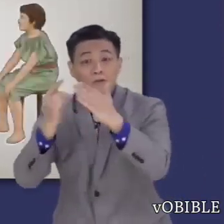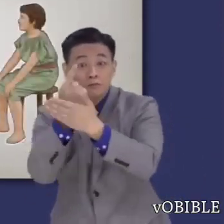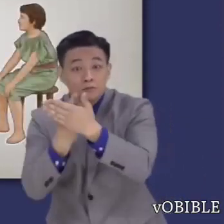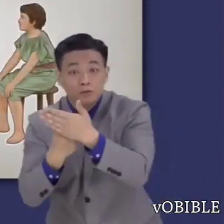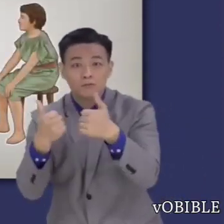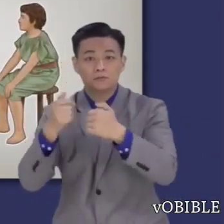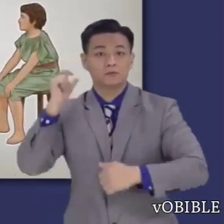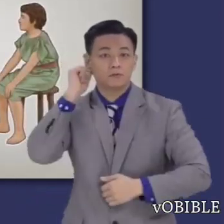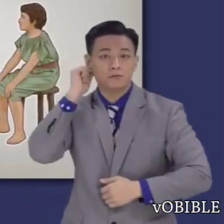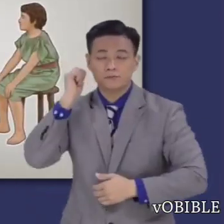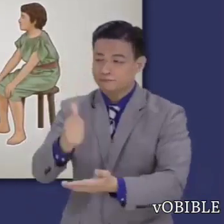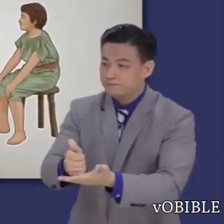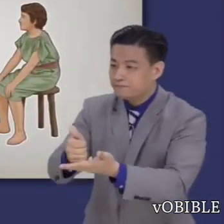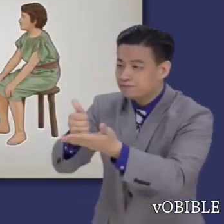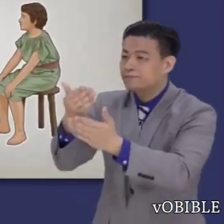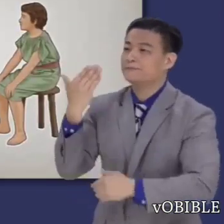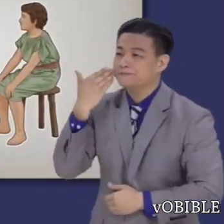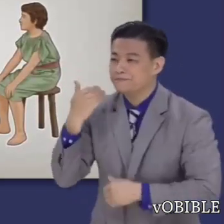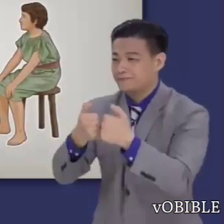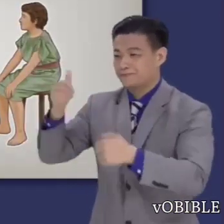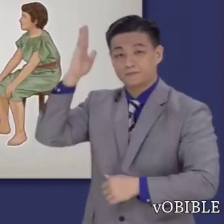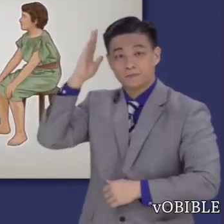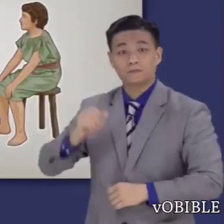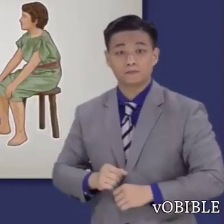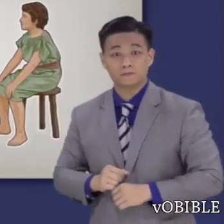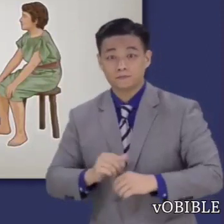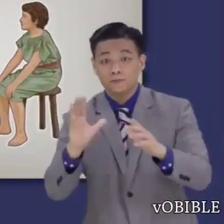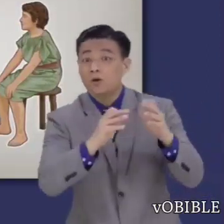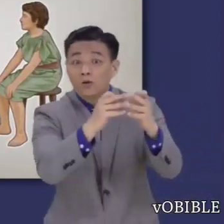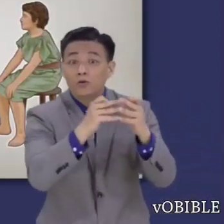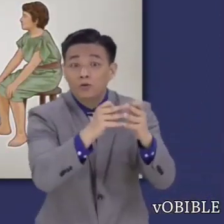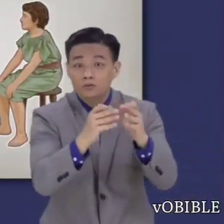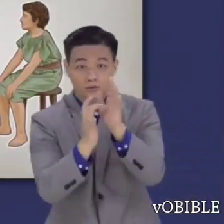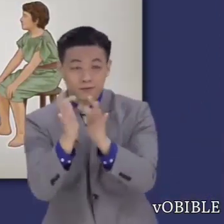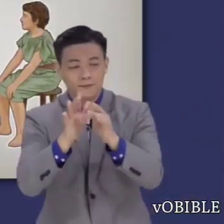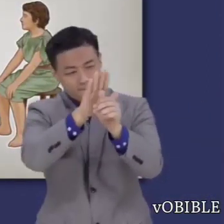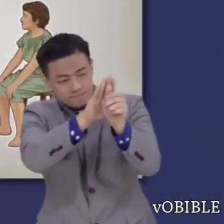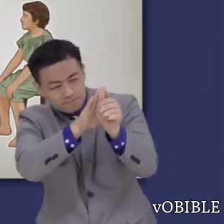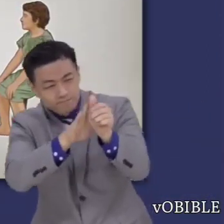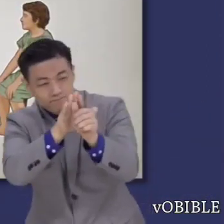表现这种爱心。他劝告做妻子的要顺服丈夫，